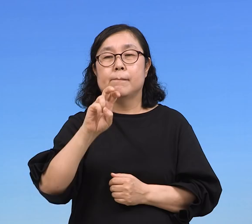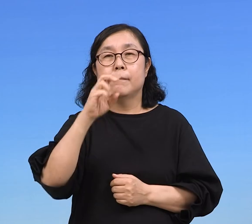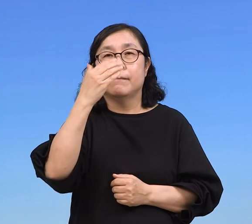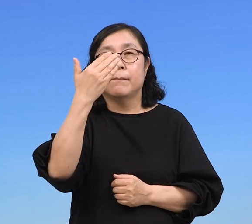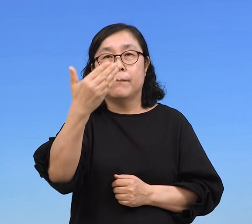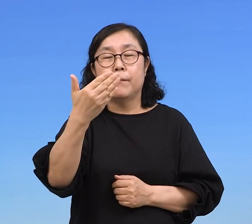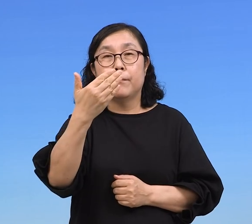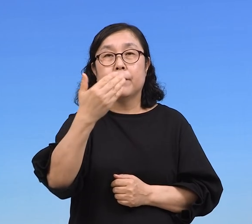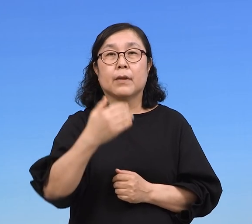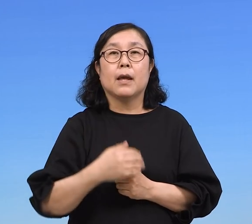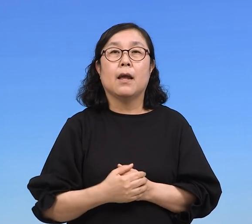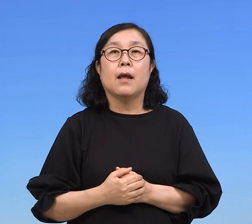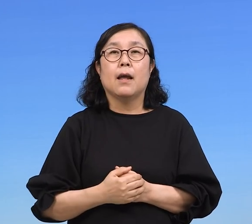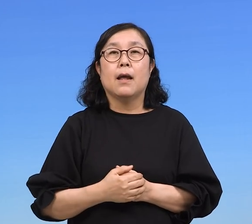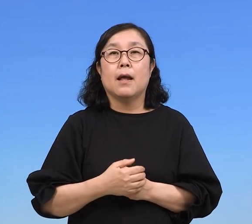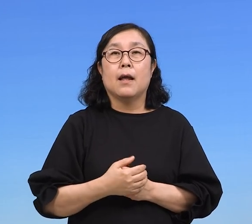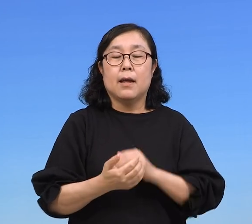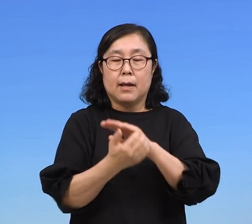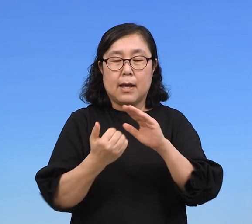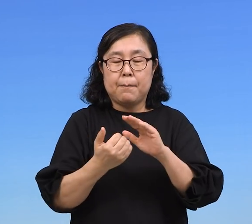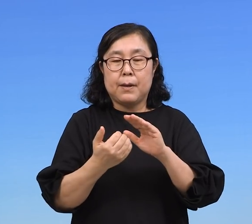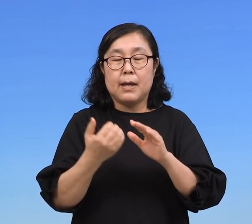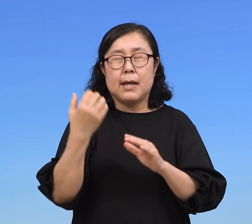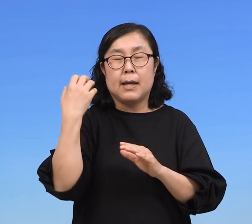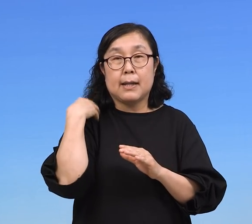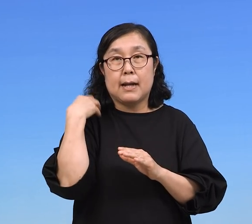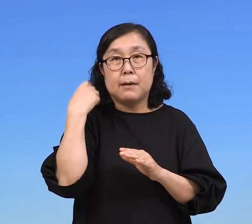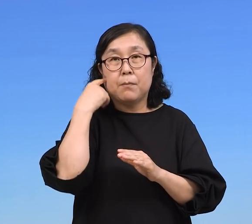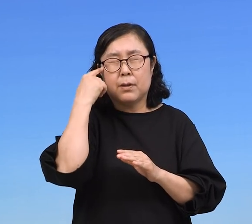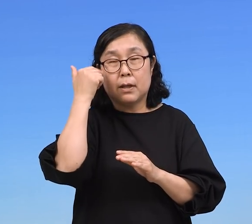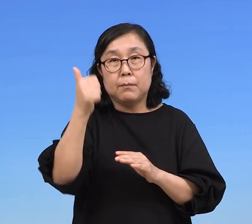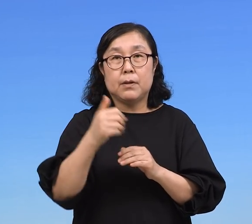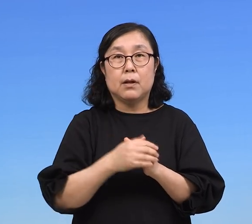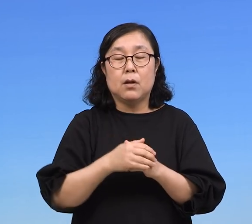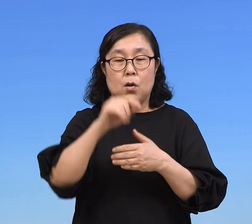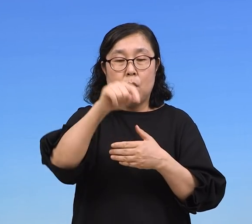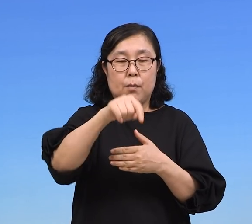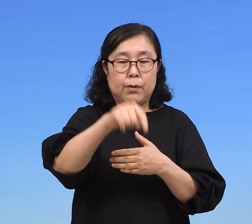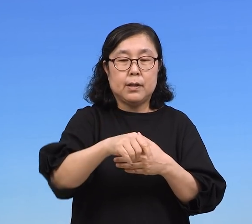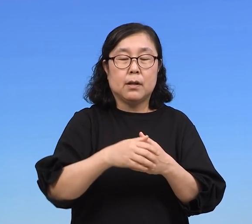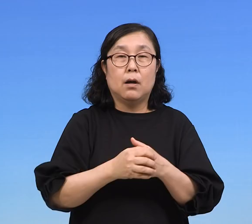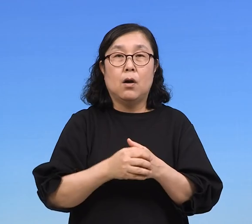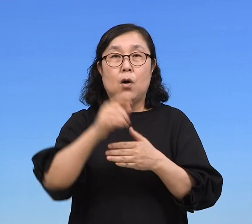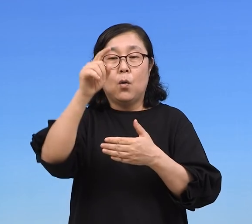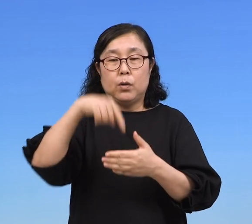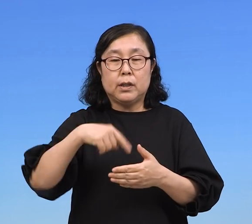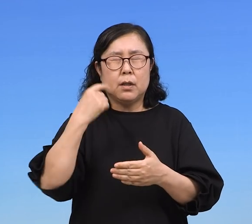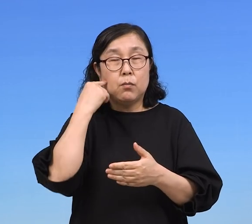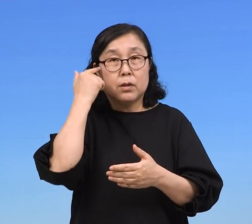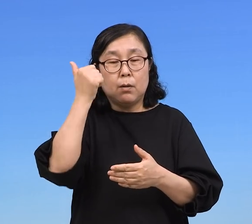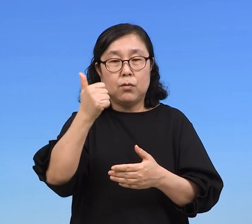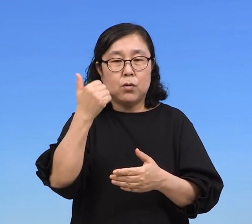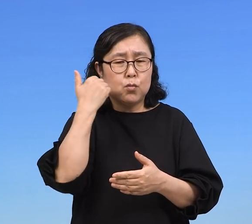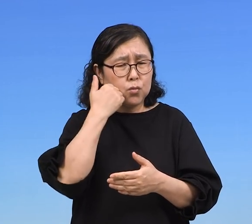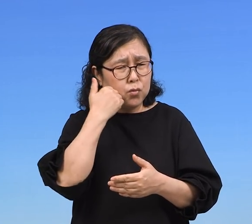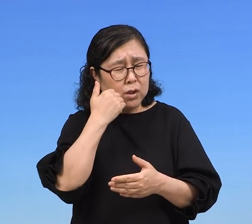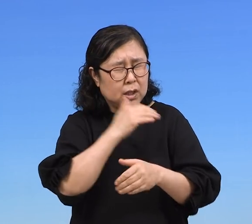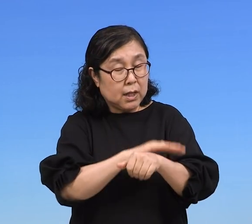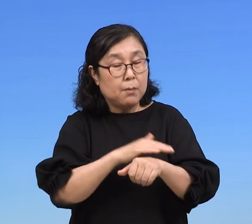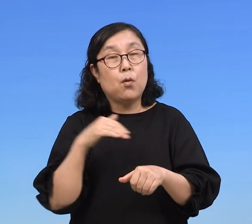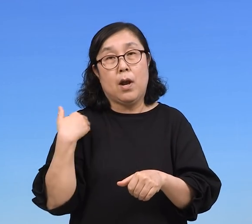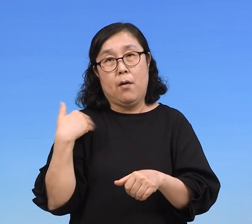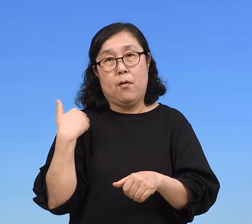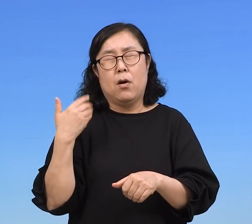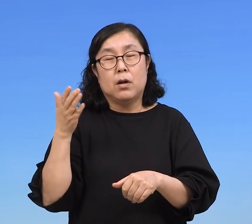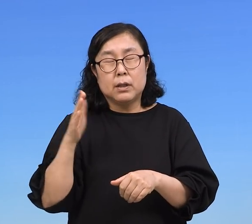저는 29개 예비 담임 목사님들, 사실 외부에서 이번에 오시는 목사님들 누군지